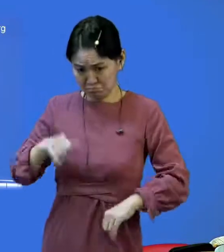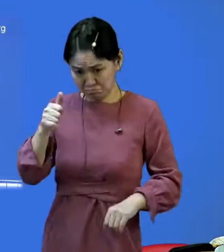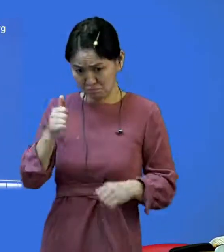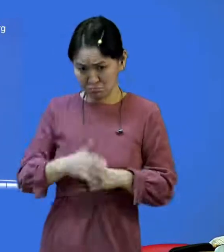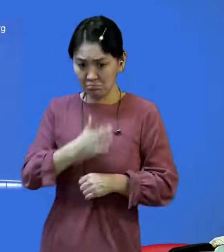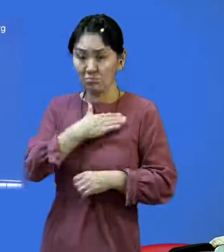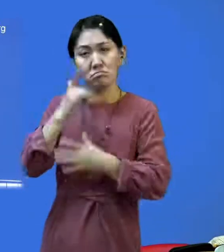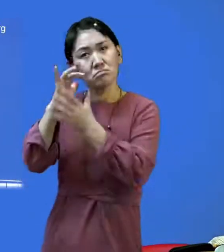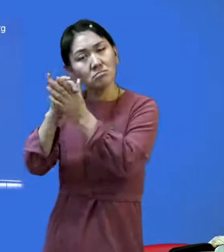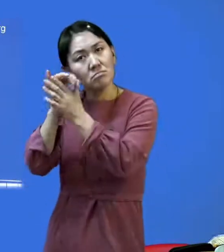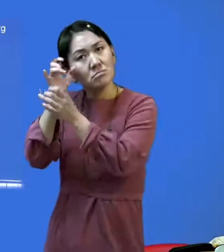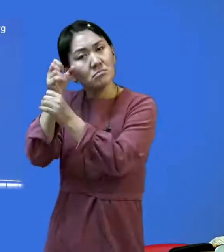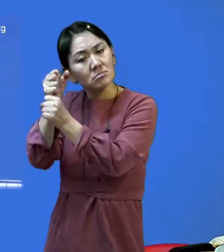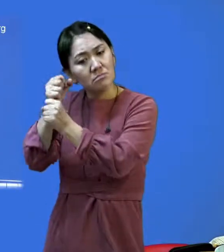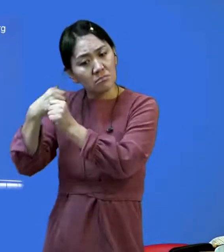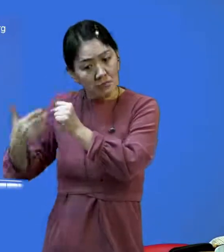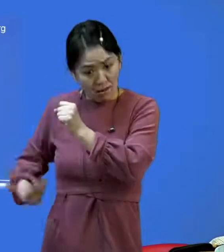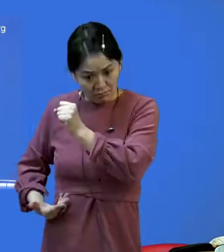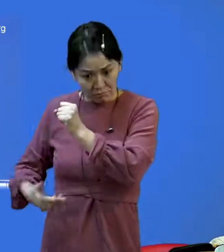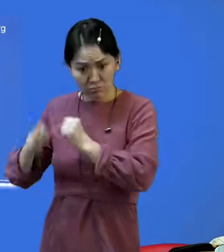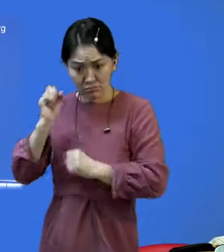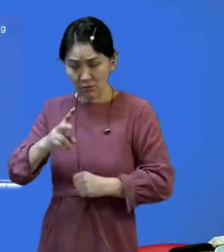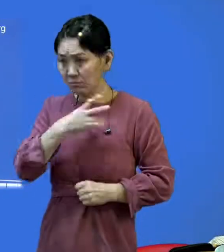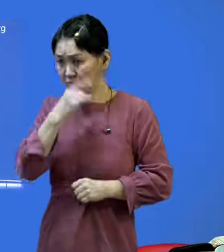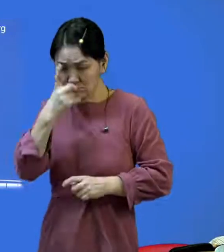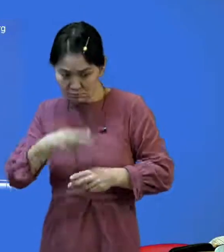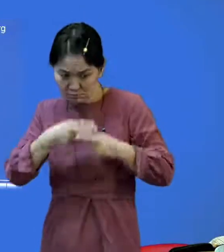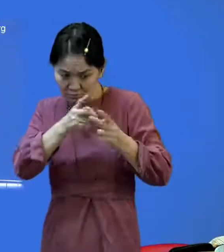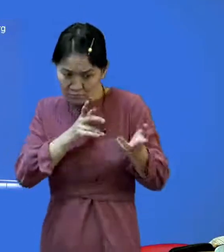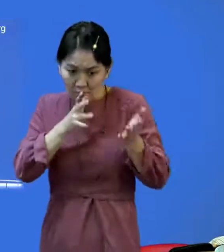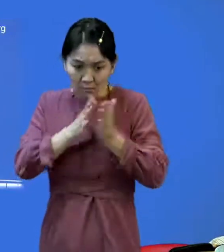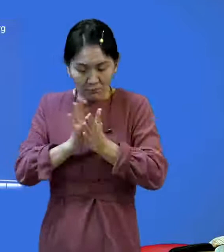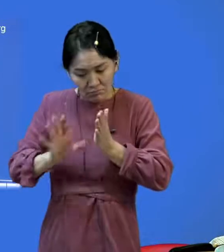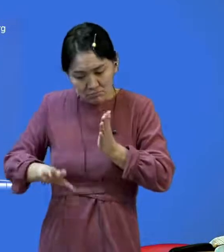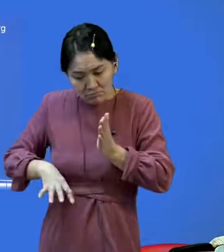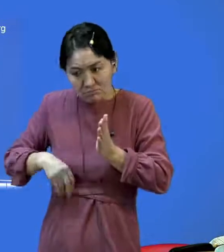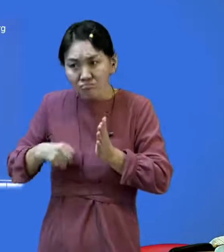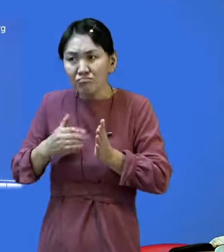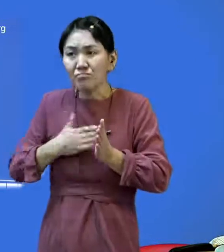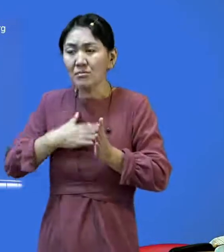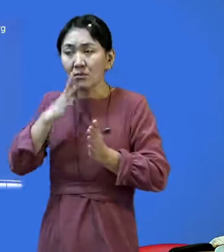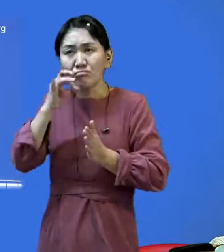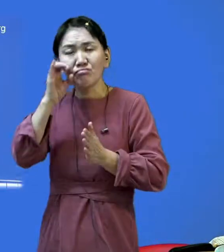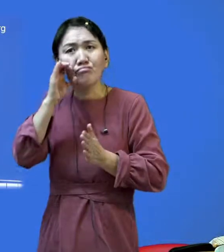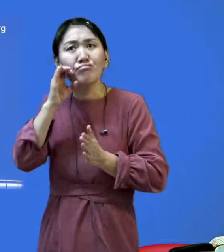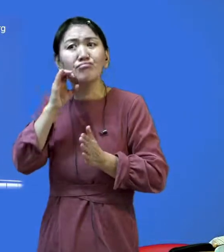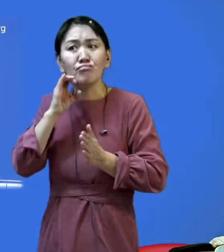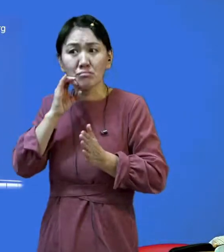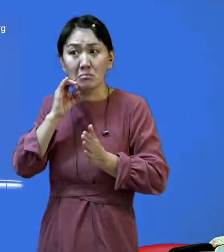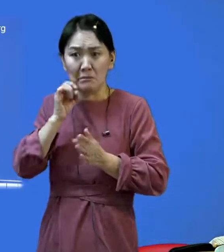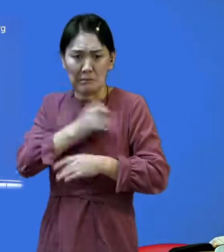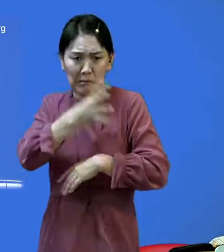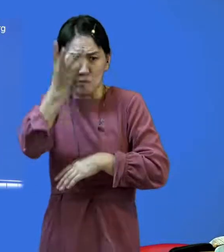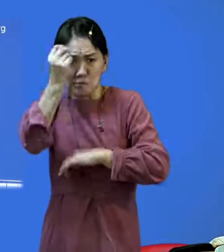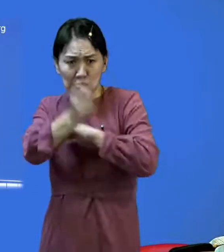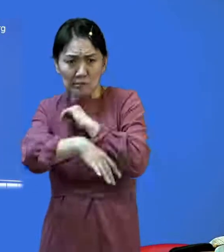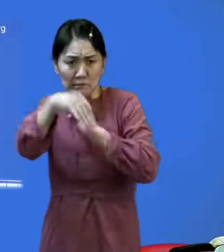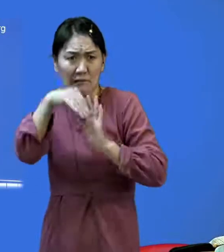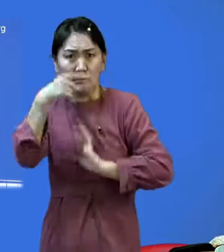Эзэнд найдаад амьдрах юм бол эзэн хамт байх юм бол тэр амьдрал өөрөө сонирхолтой. Айгаад байгаа юм уу?